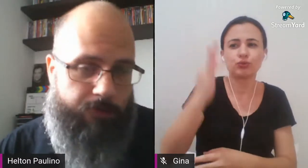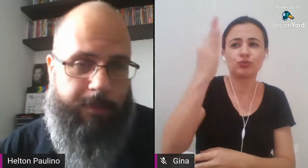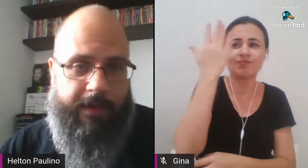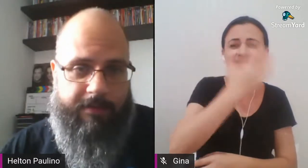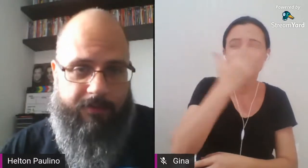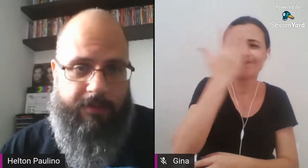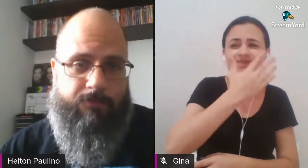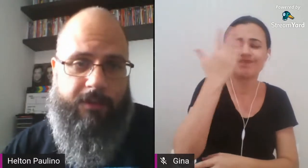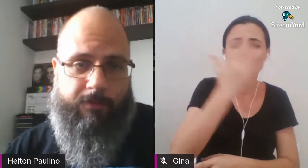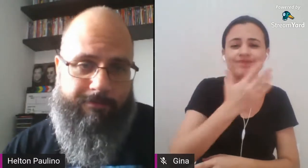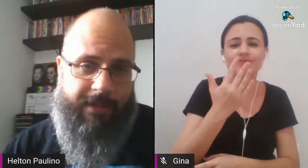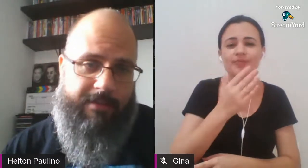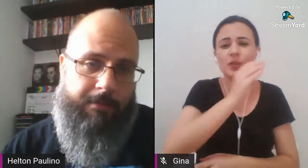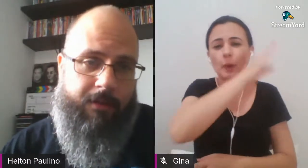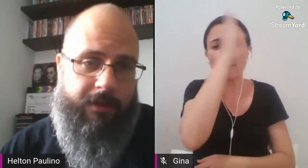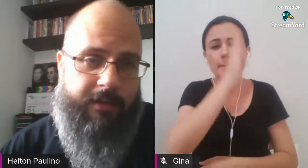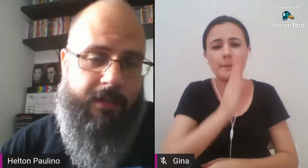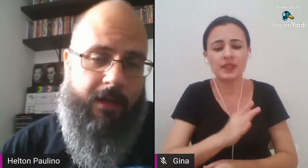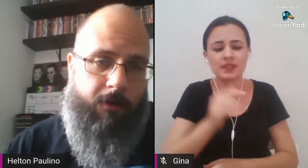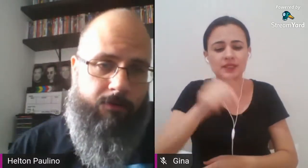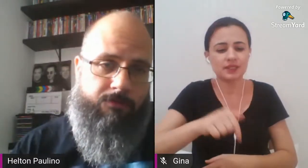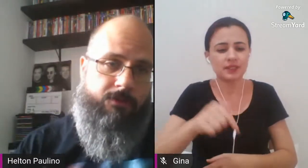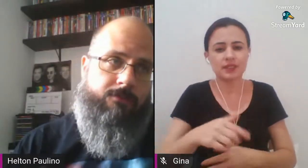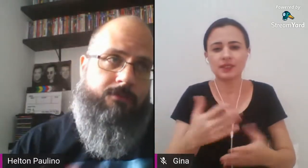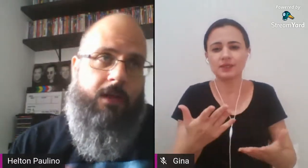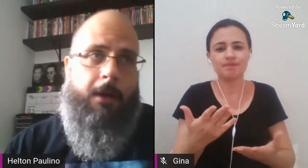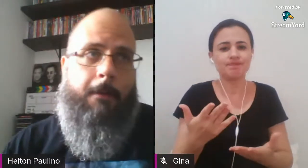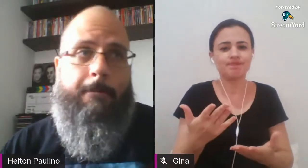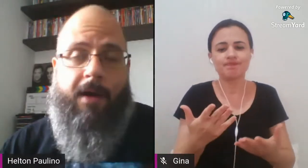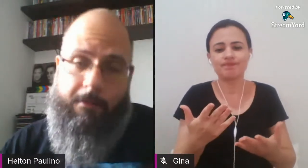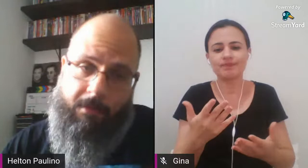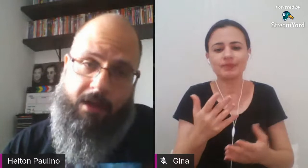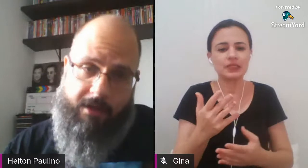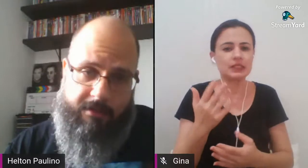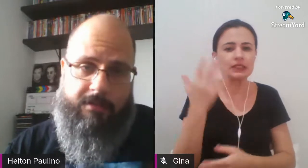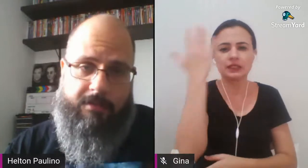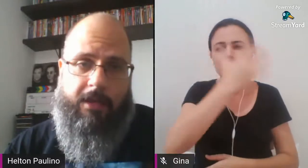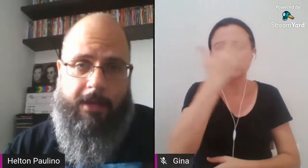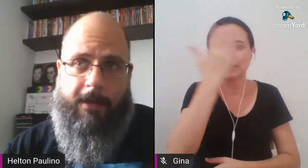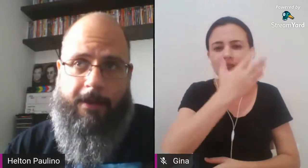no nosso país, a gente não sente essa melhora a olhos vistos.